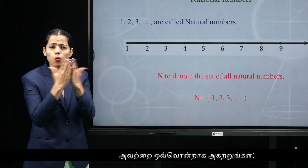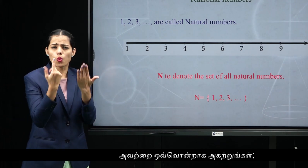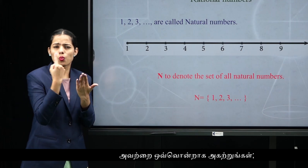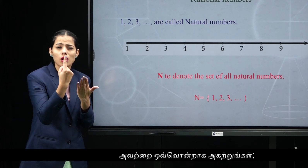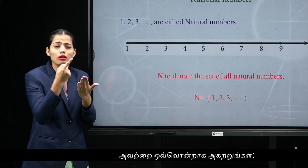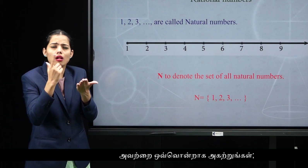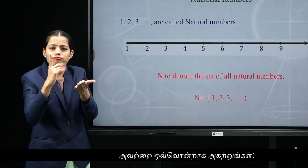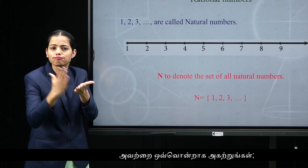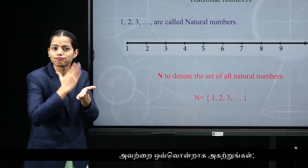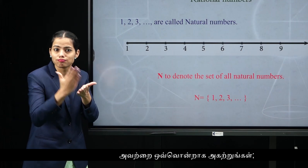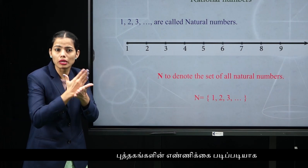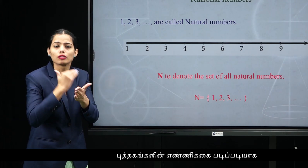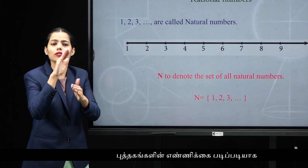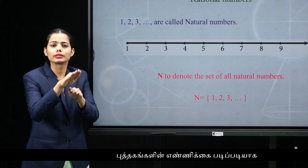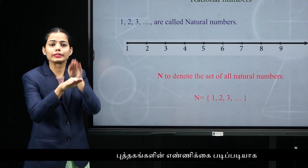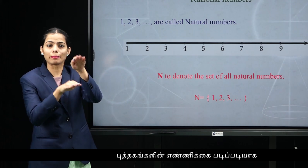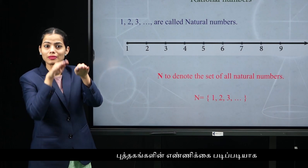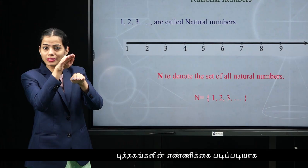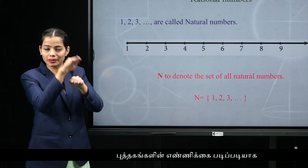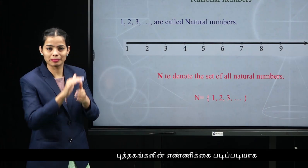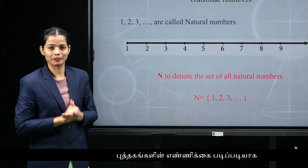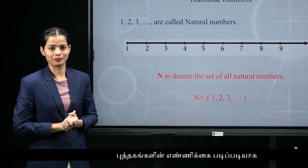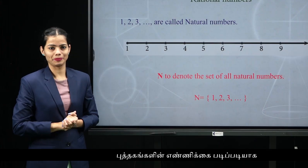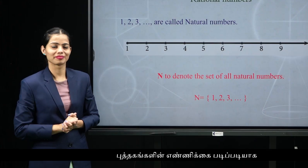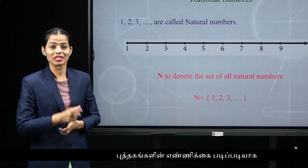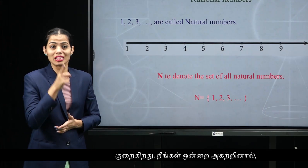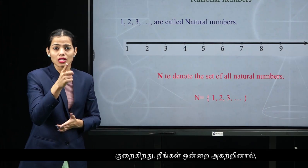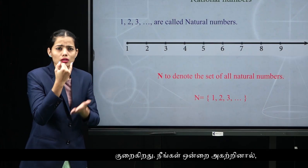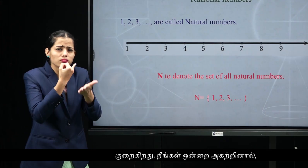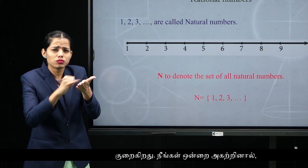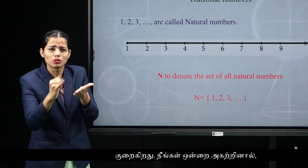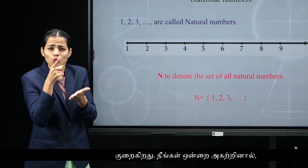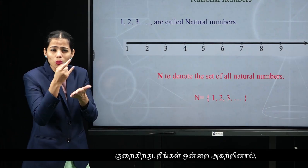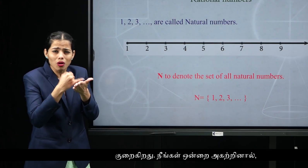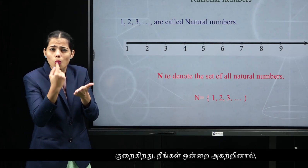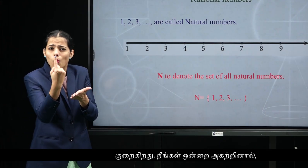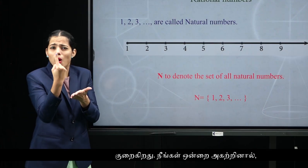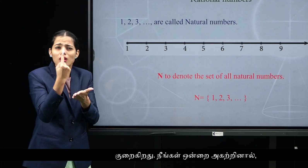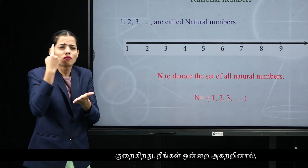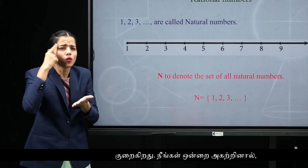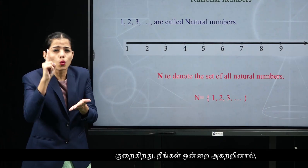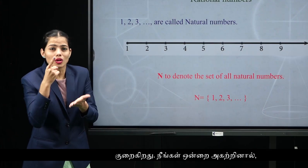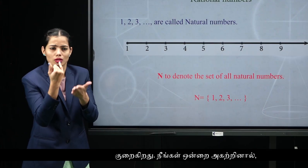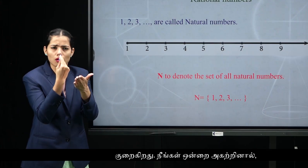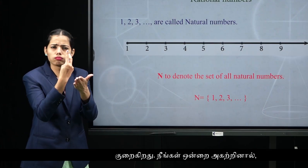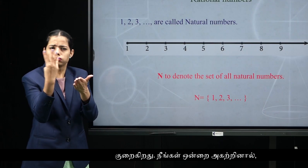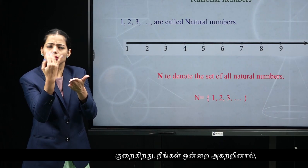புத்தகங்களின் எண்ணிக்கை படிப்படியாக குறைகிறது. நீங்கள் ஒன்றை அகற்றினால் அது 4 ஆக மாறும். மேலும்